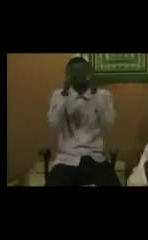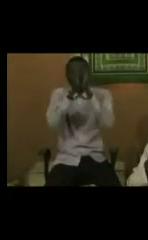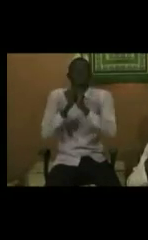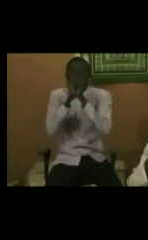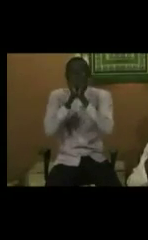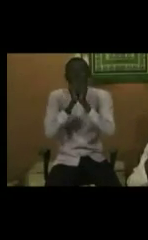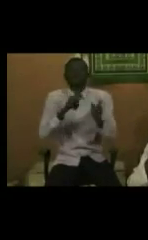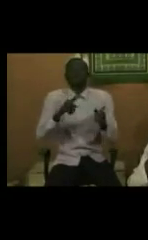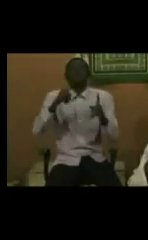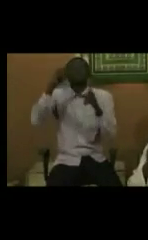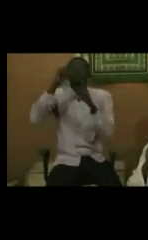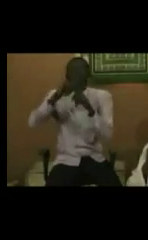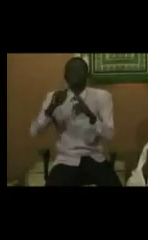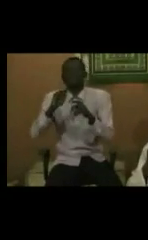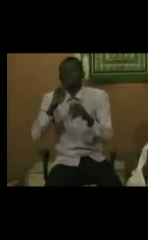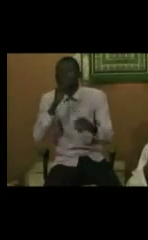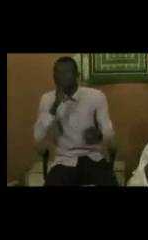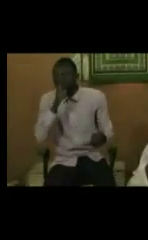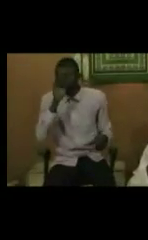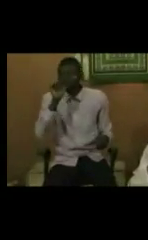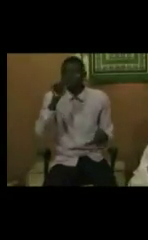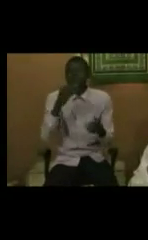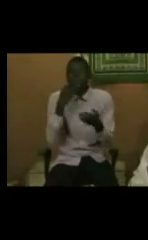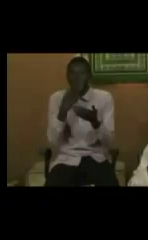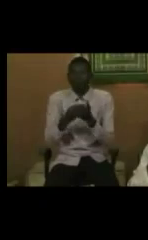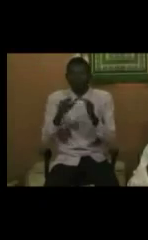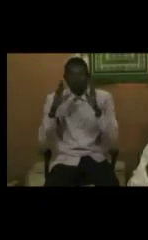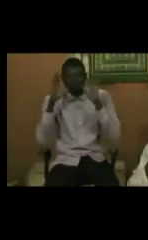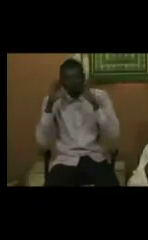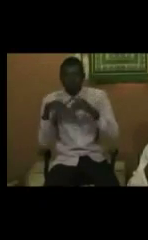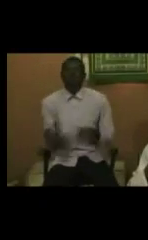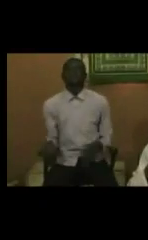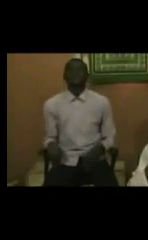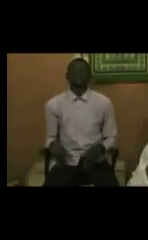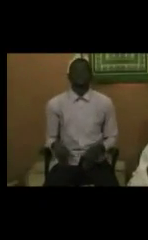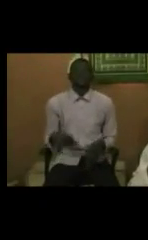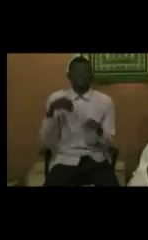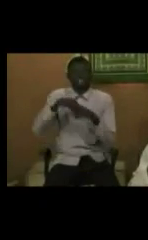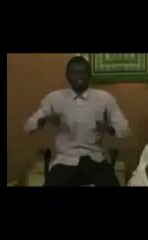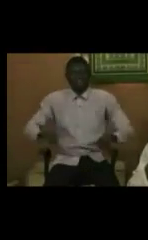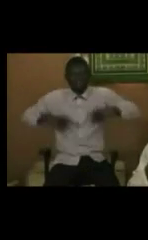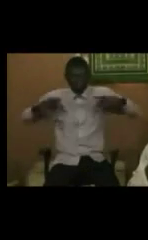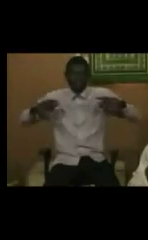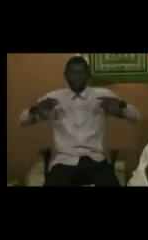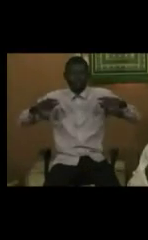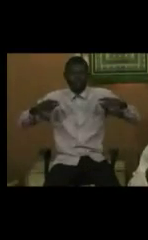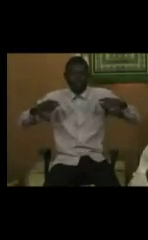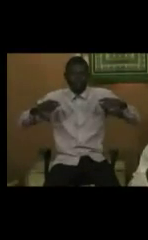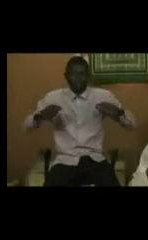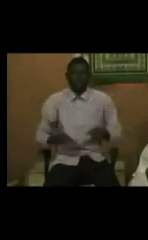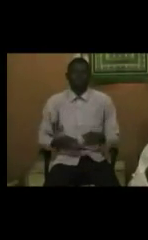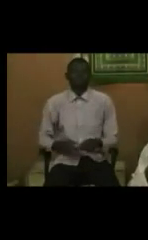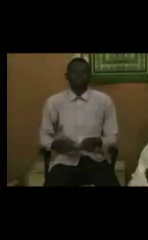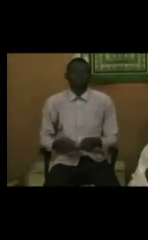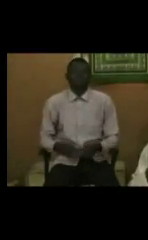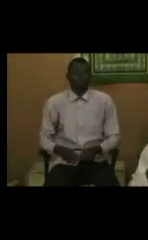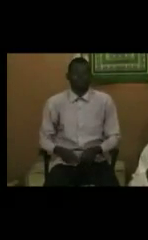Qurani de kan ni wo ma lu o ni lu hadisi o si nkirun kosiru